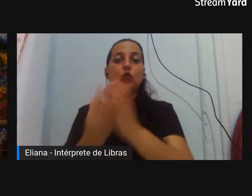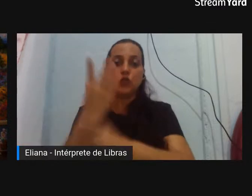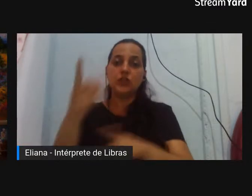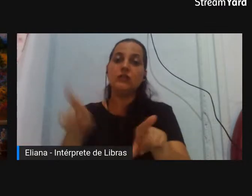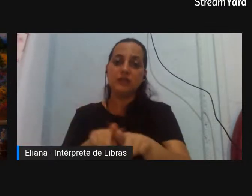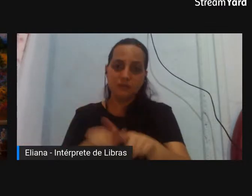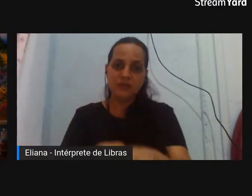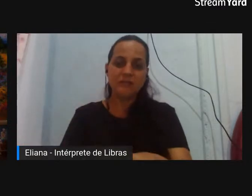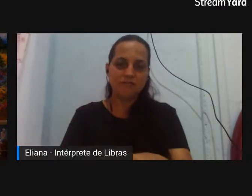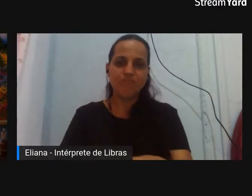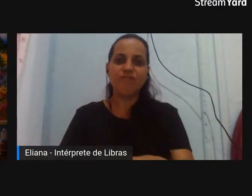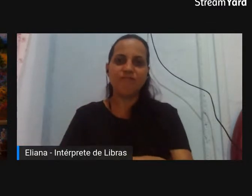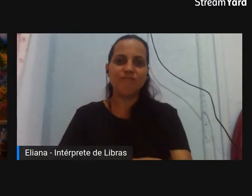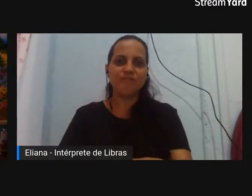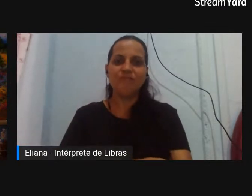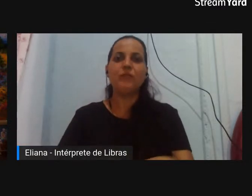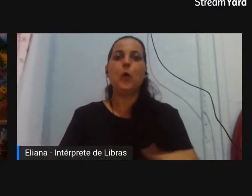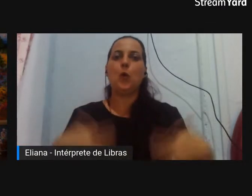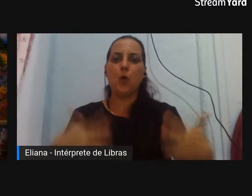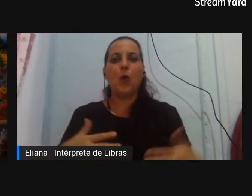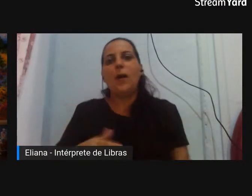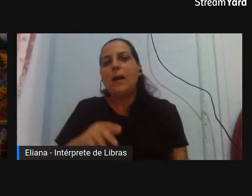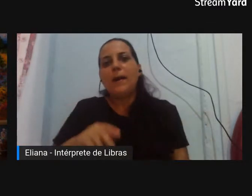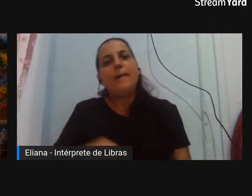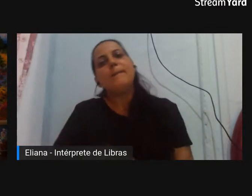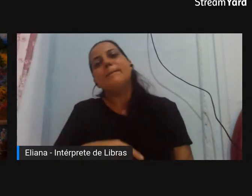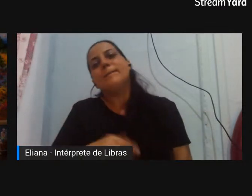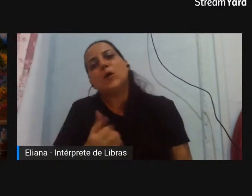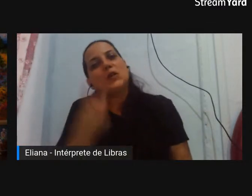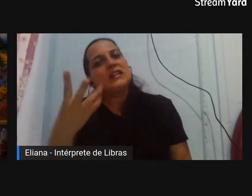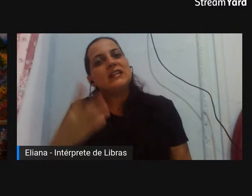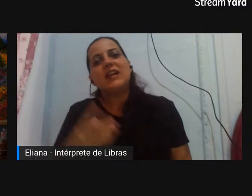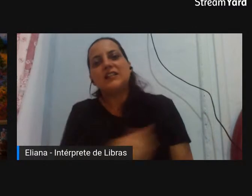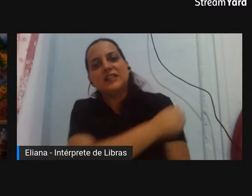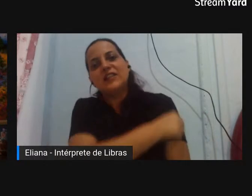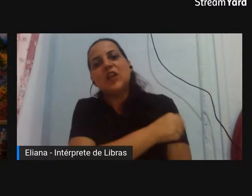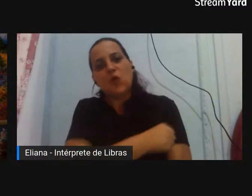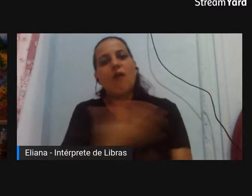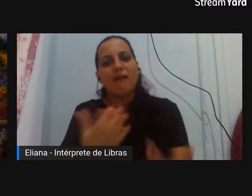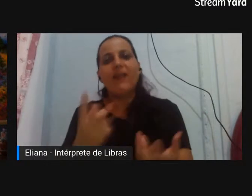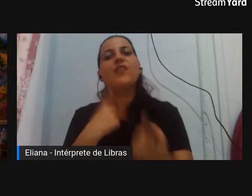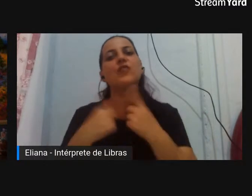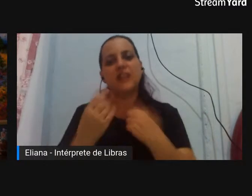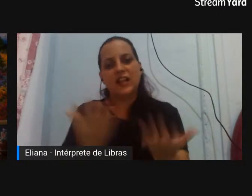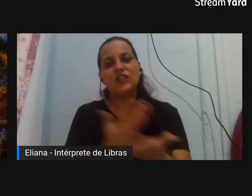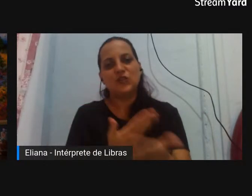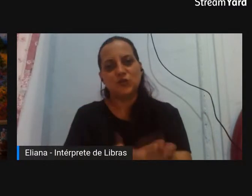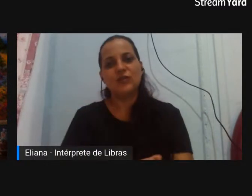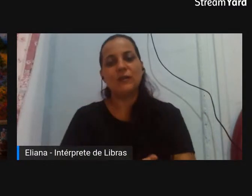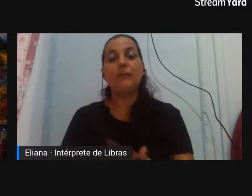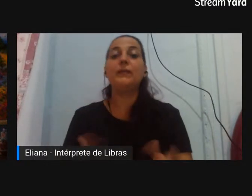para milhares de estudantes. O Enem e as políticas de